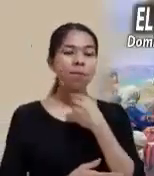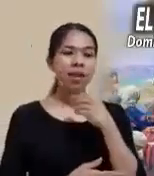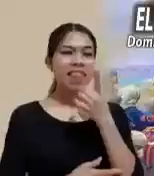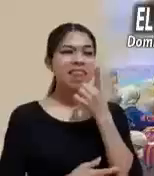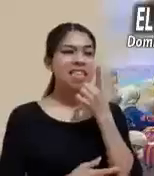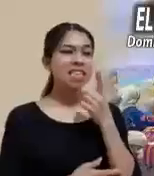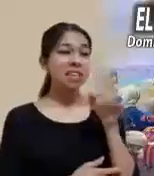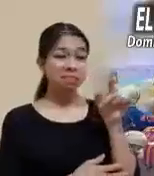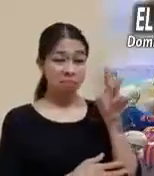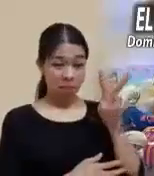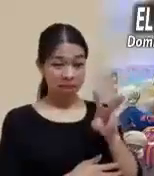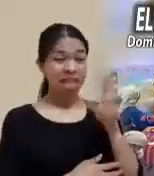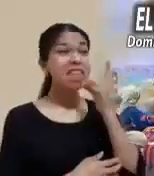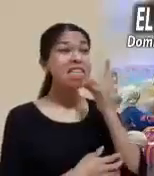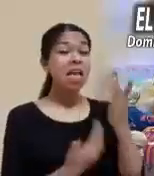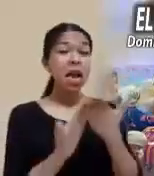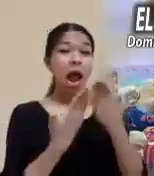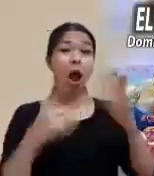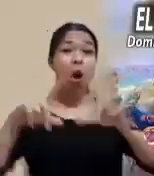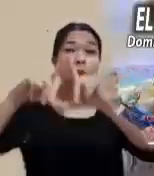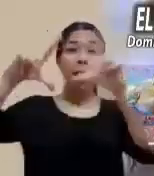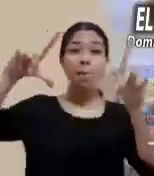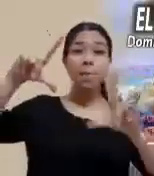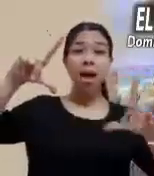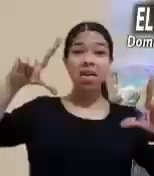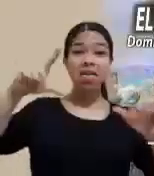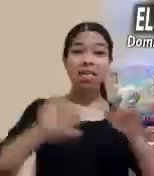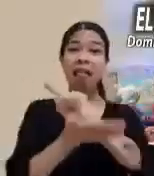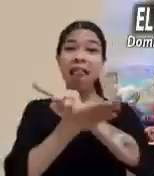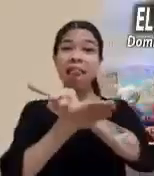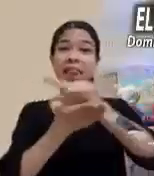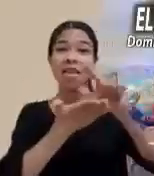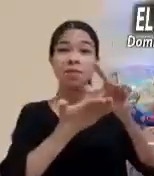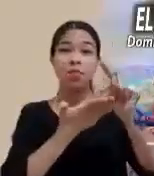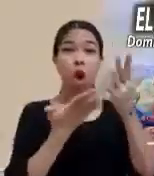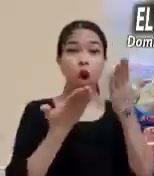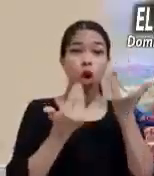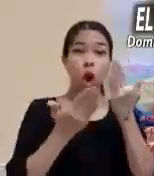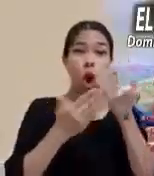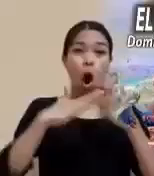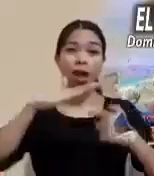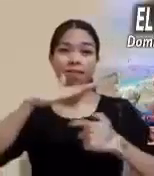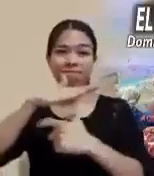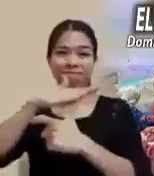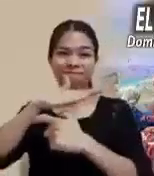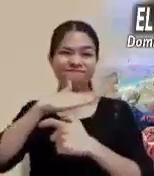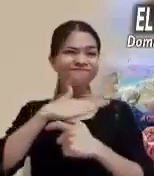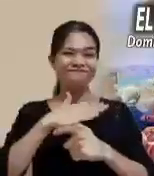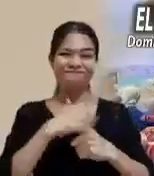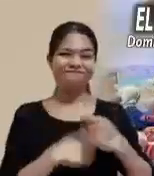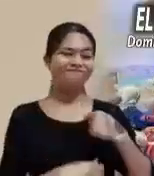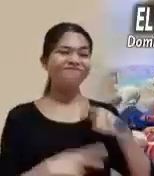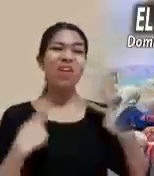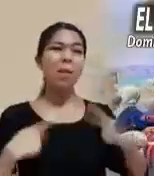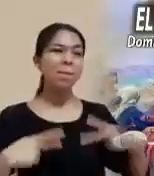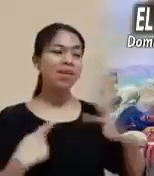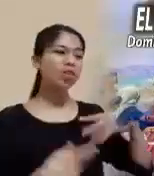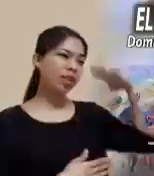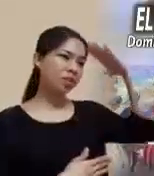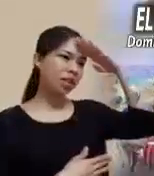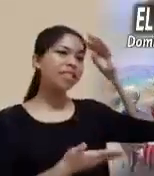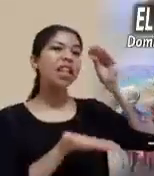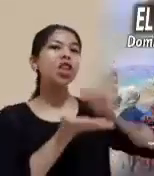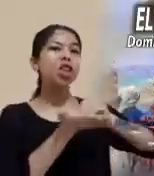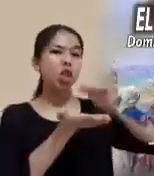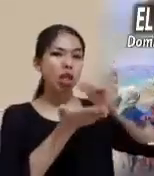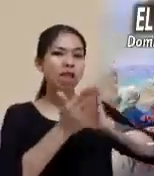se pregona y presume un país sin corrupción, queda en la conciencia de todos nosotros que sigue